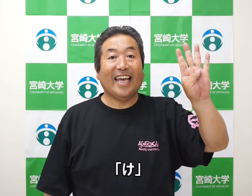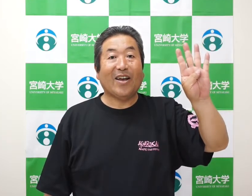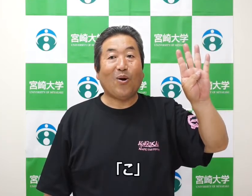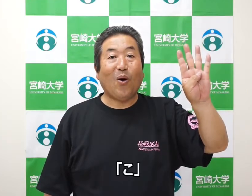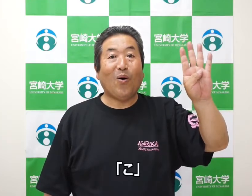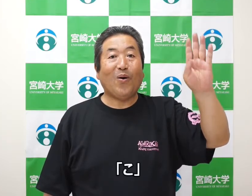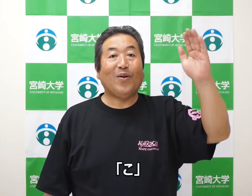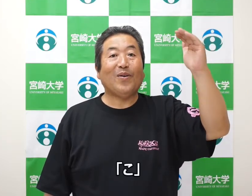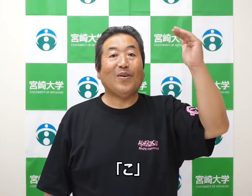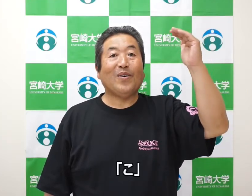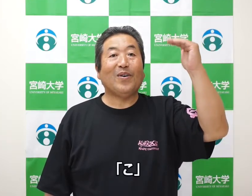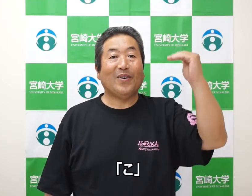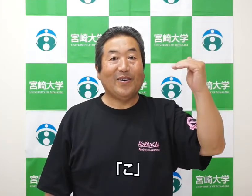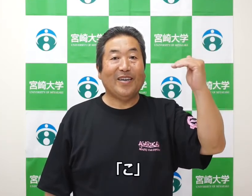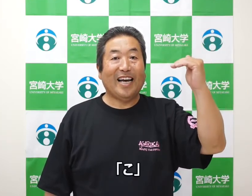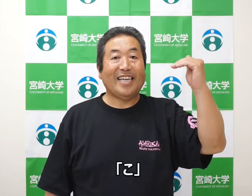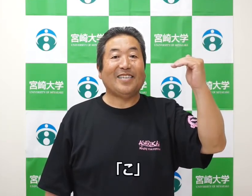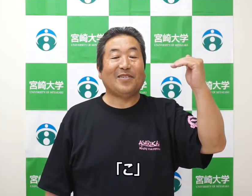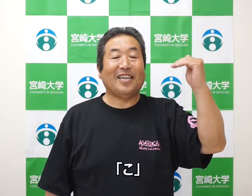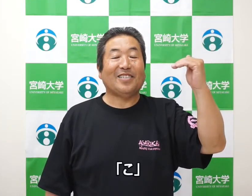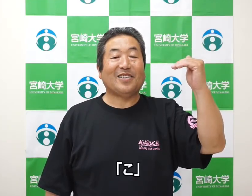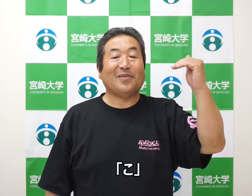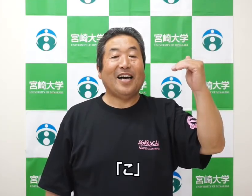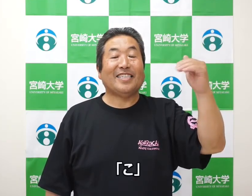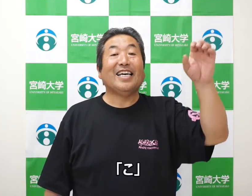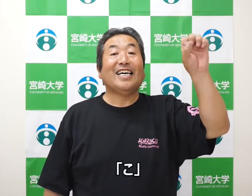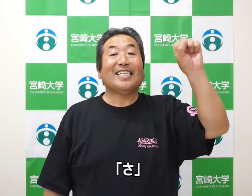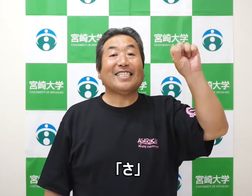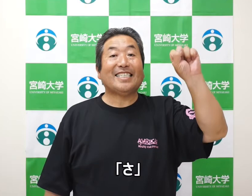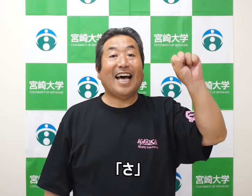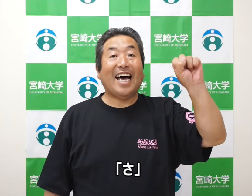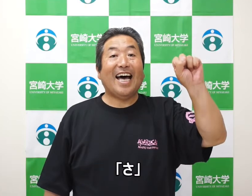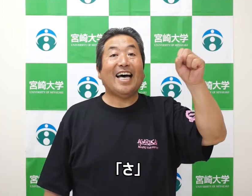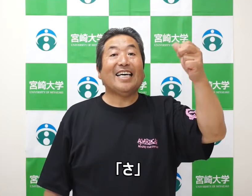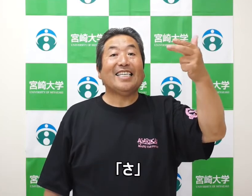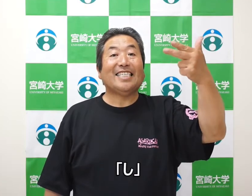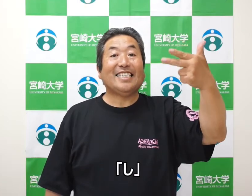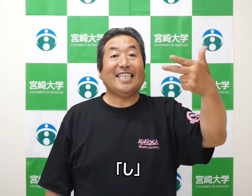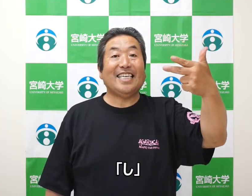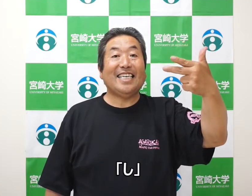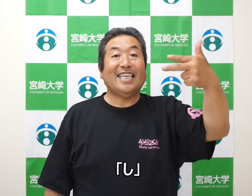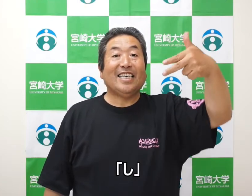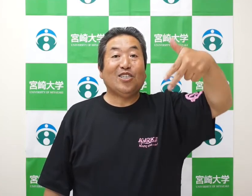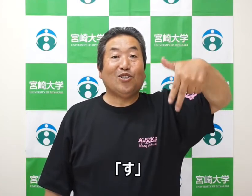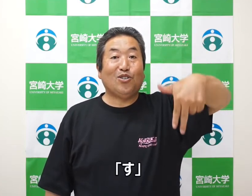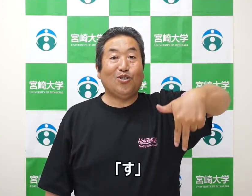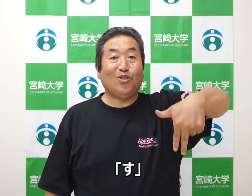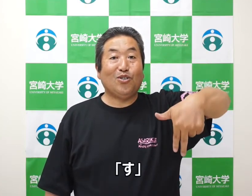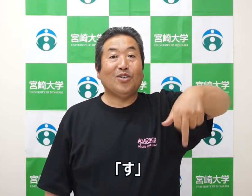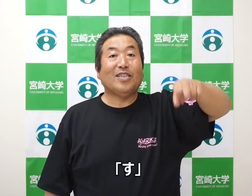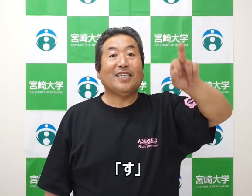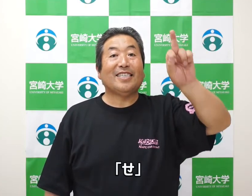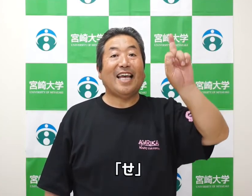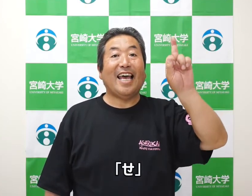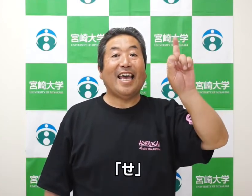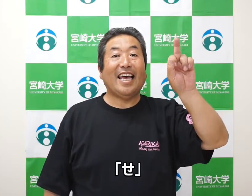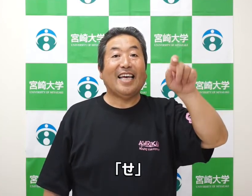こ。はい、ですよね。次いきます。さしすせ